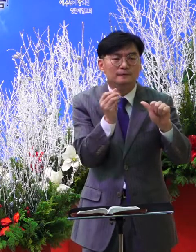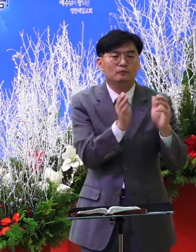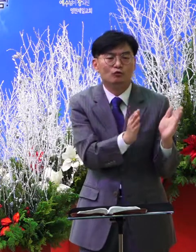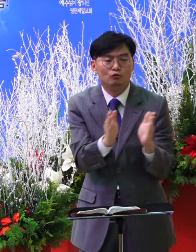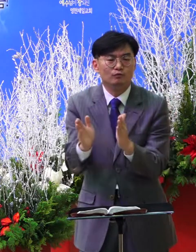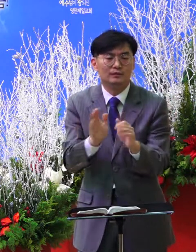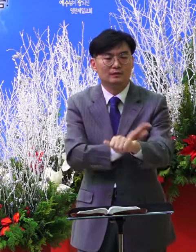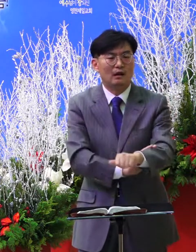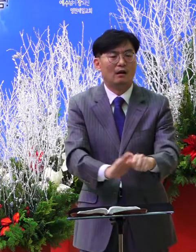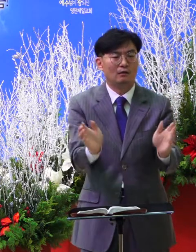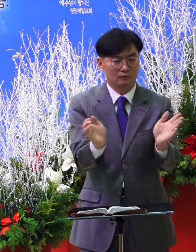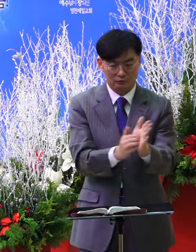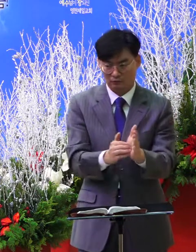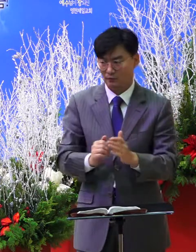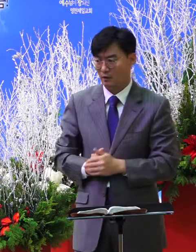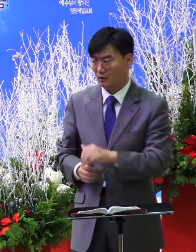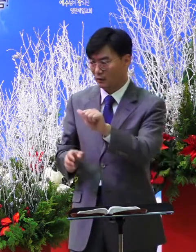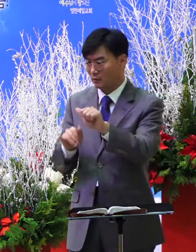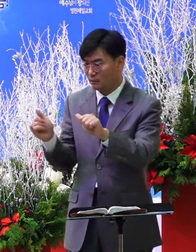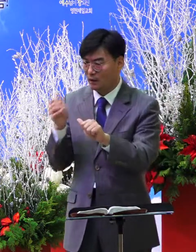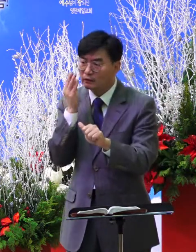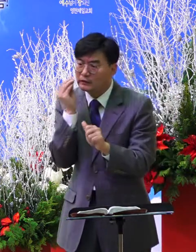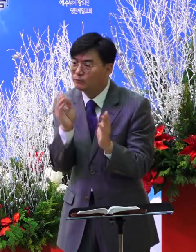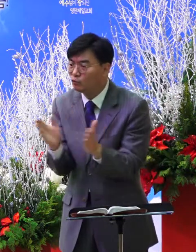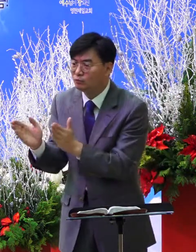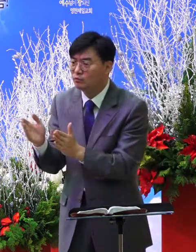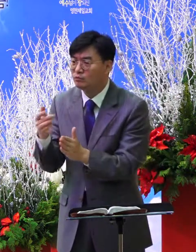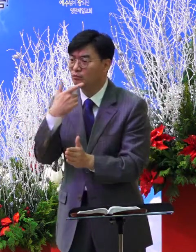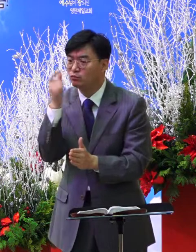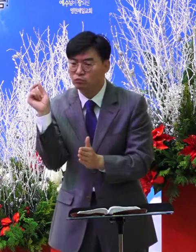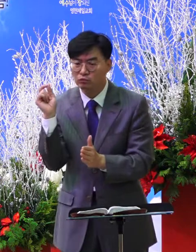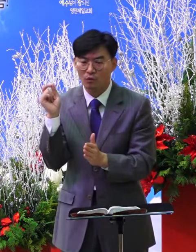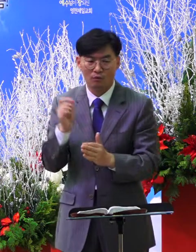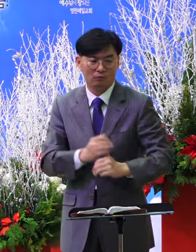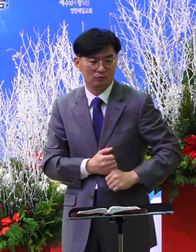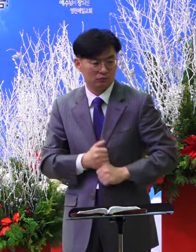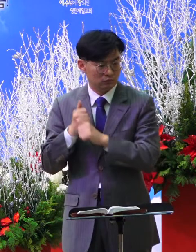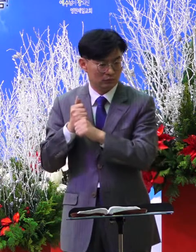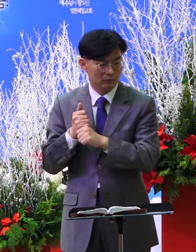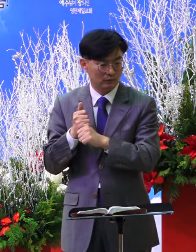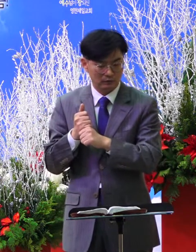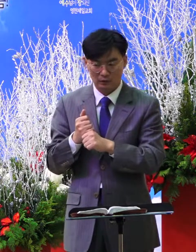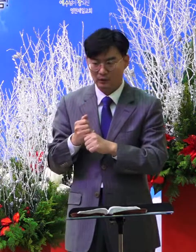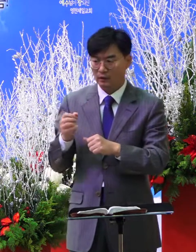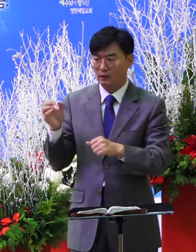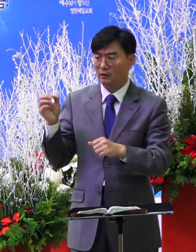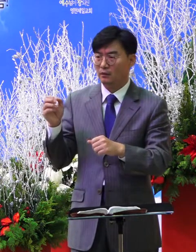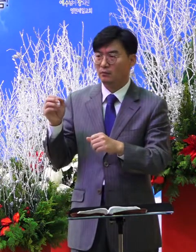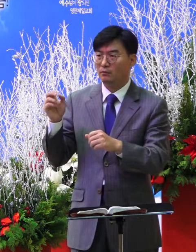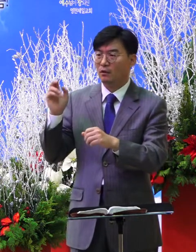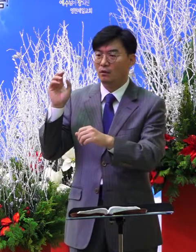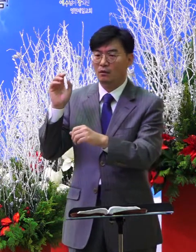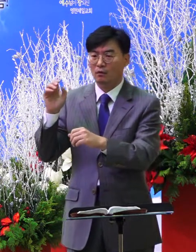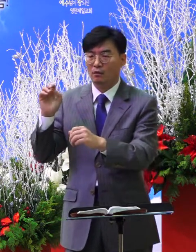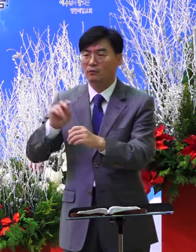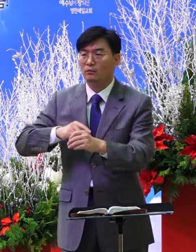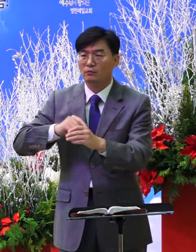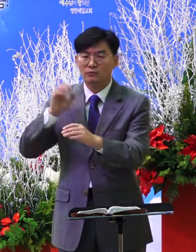못했습니다. 그런데 늦게라도 다시 가서 기름을 사서 준비하고 왔습니다. 그리고 주여 주여